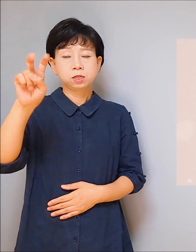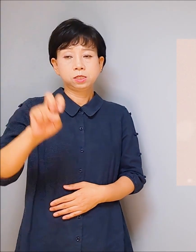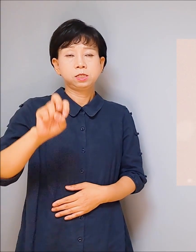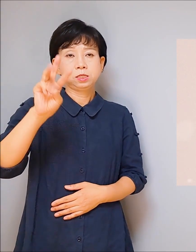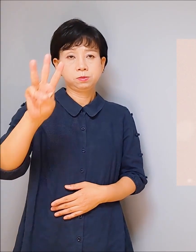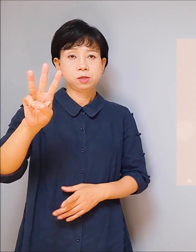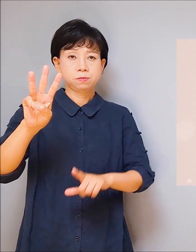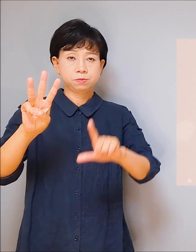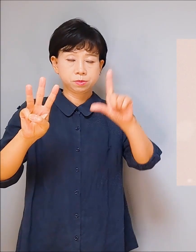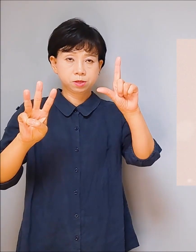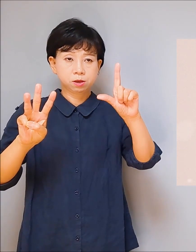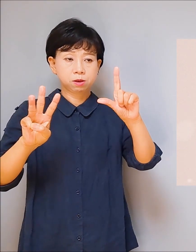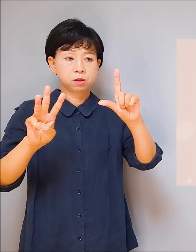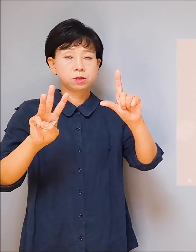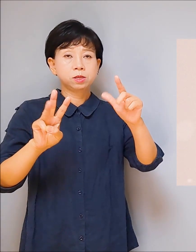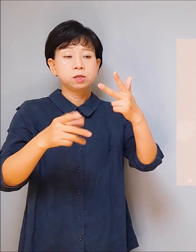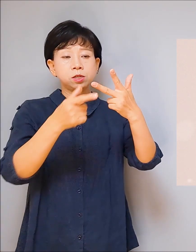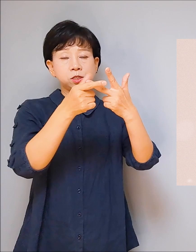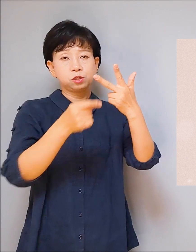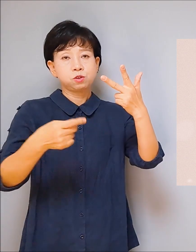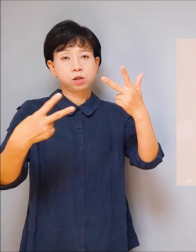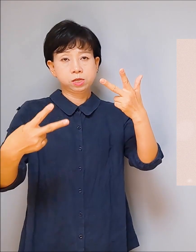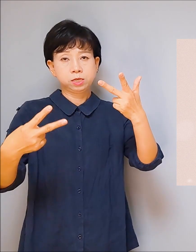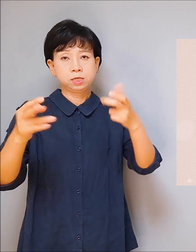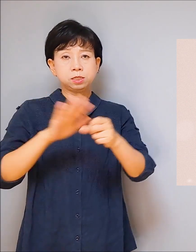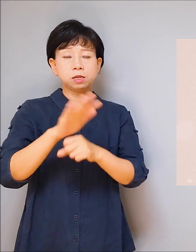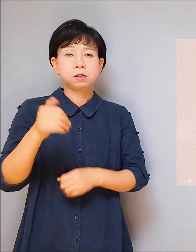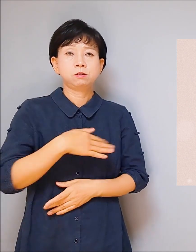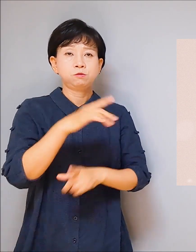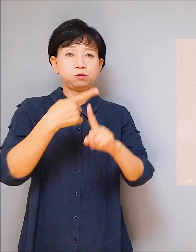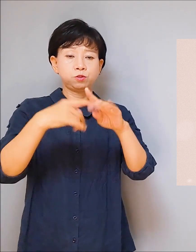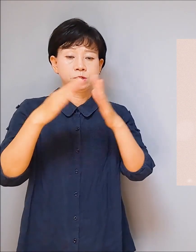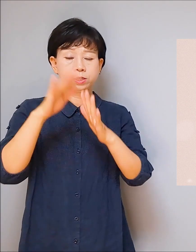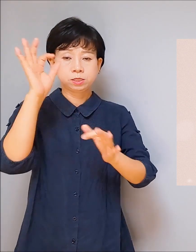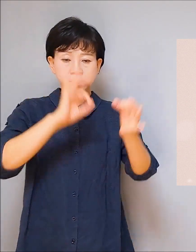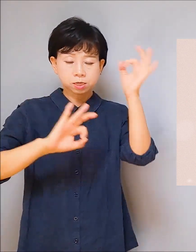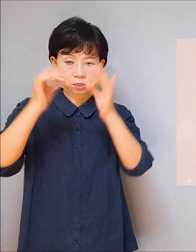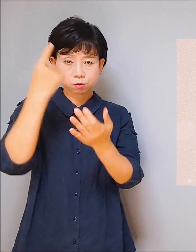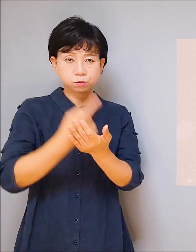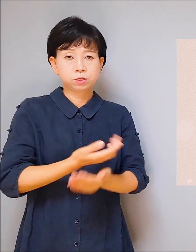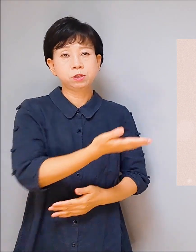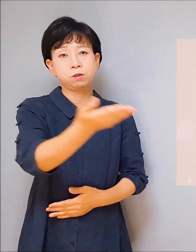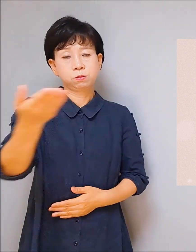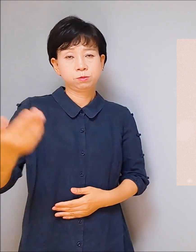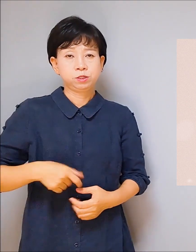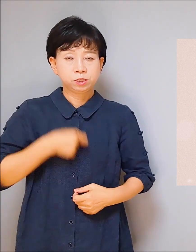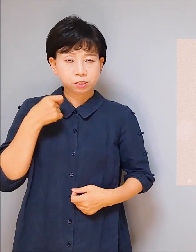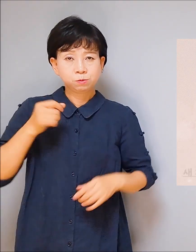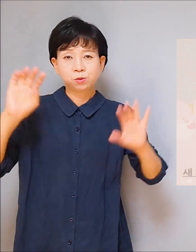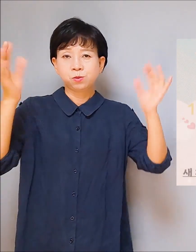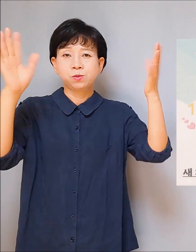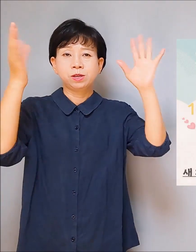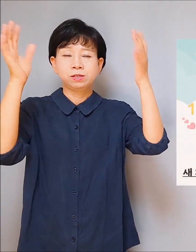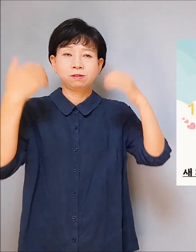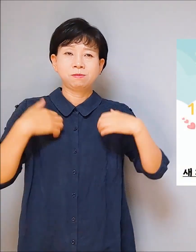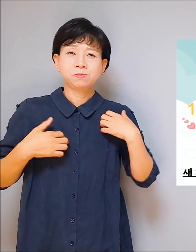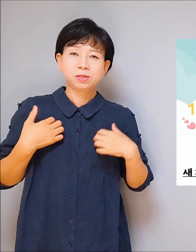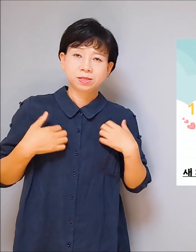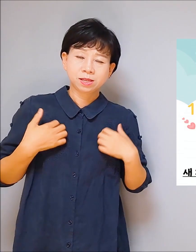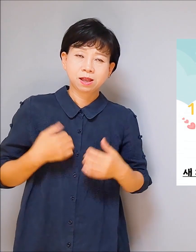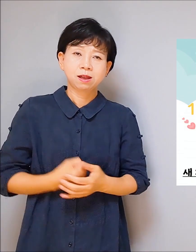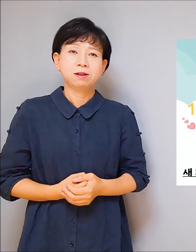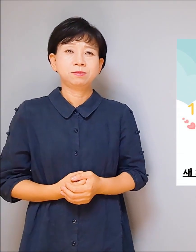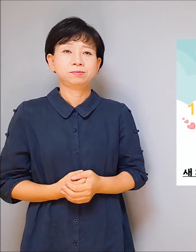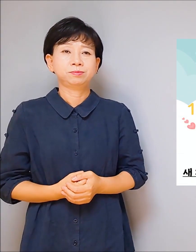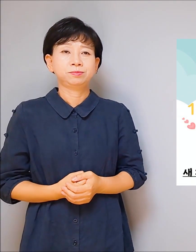2023년 7월 2일 사랑하는 우리 교회를 찾아주신 새가족 및 방문자 여러분을 진심으로 환영합니다.